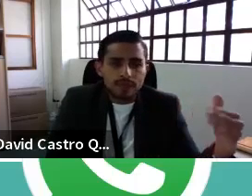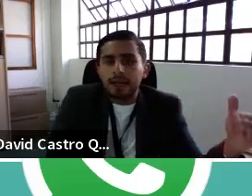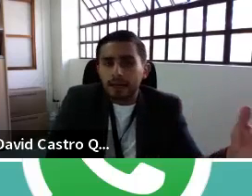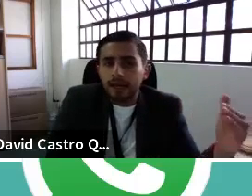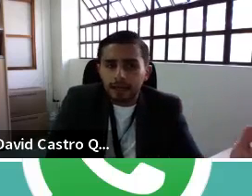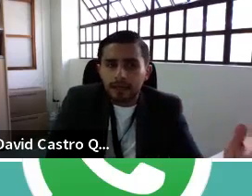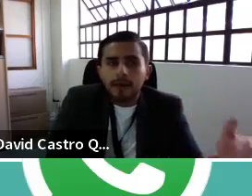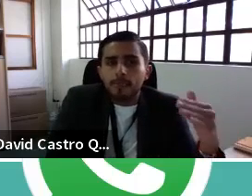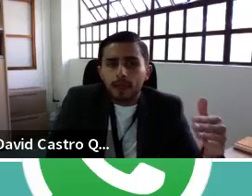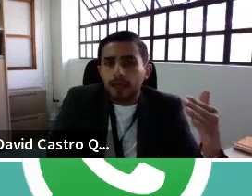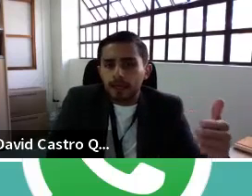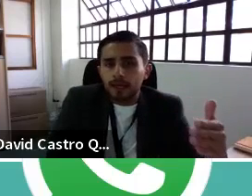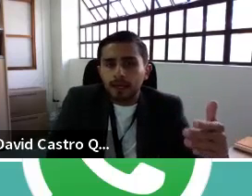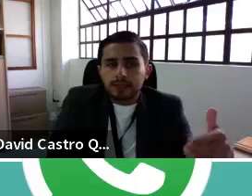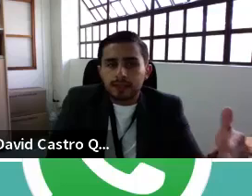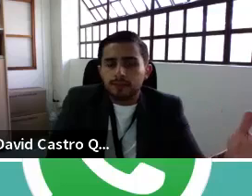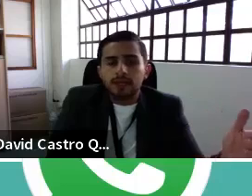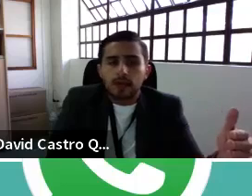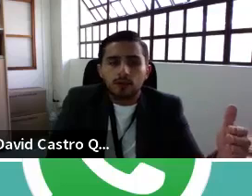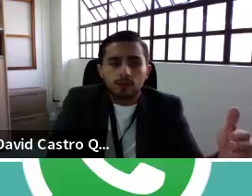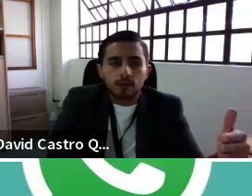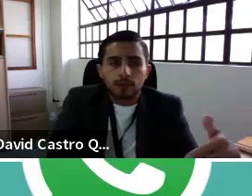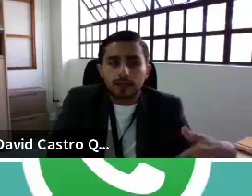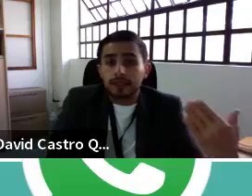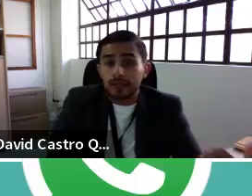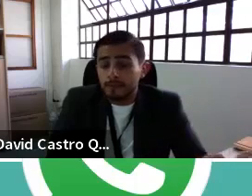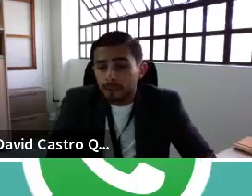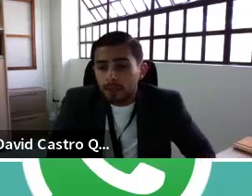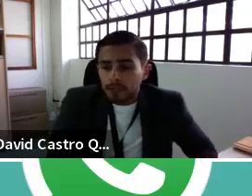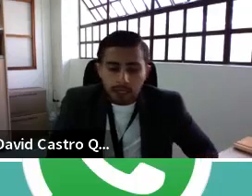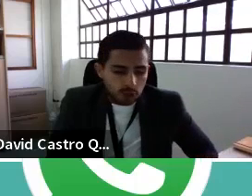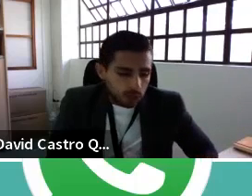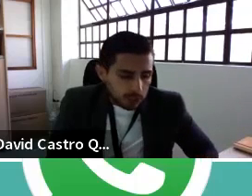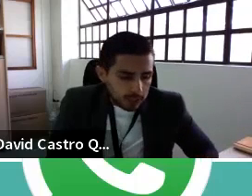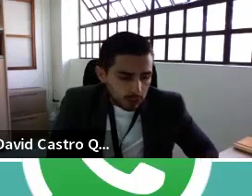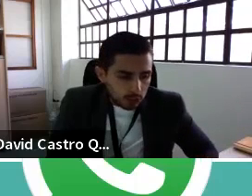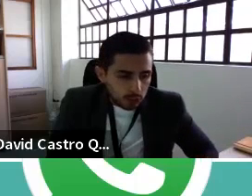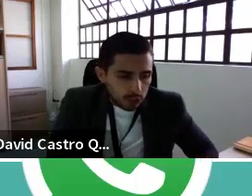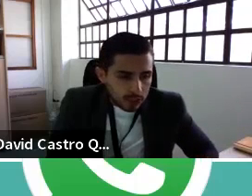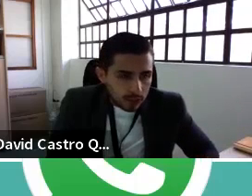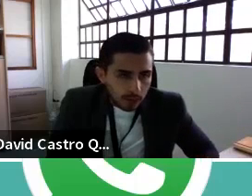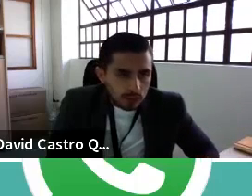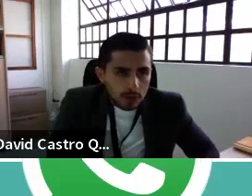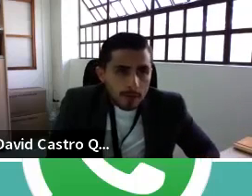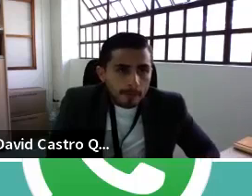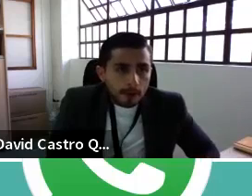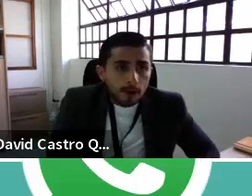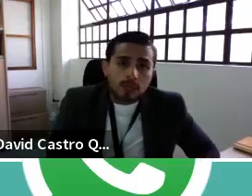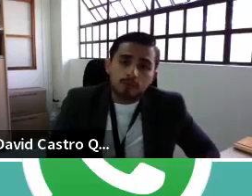especialidad en en esa transferencia del conocimiento a partir de y de hecho muchas veces nosotros nos cuestionamos cómo hacemos